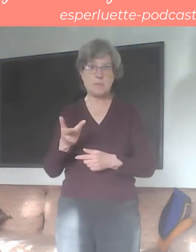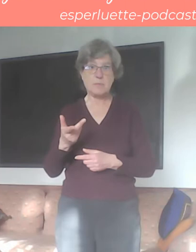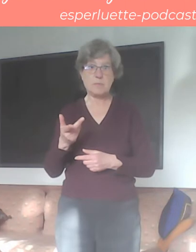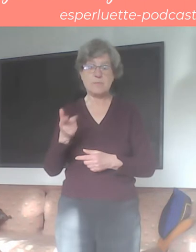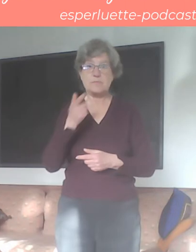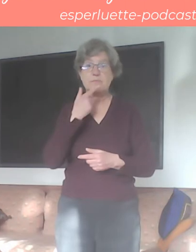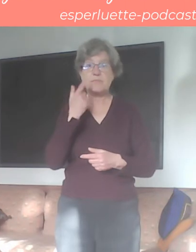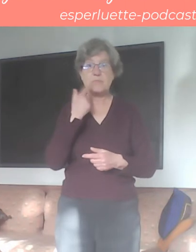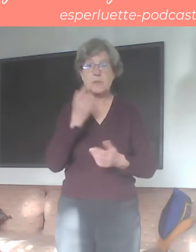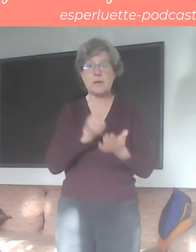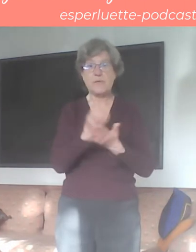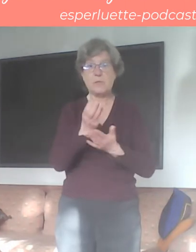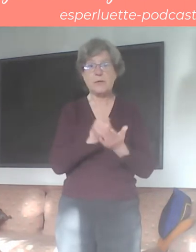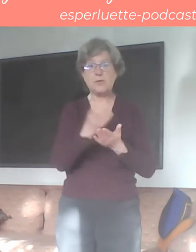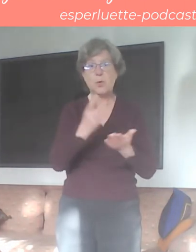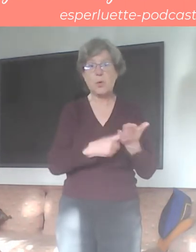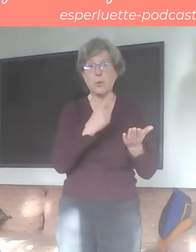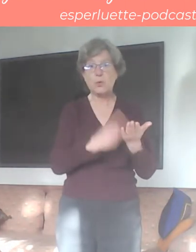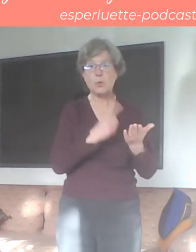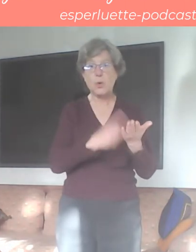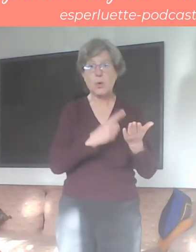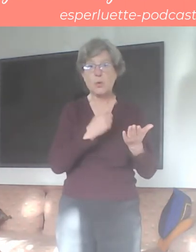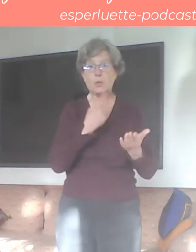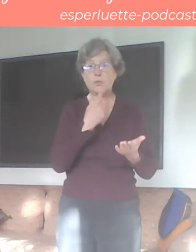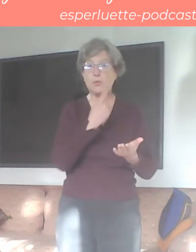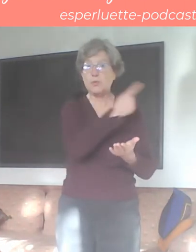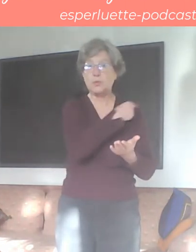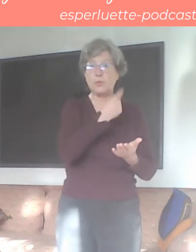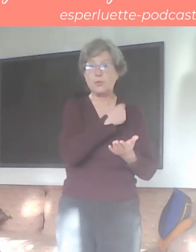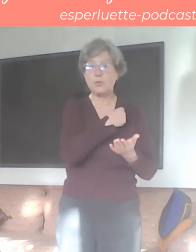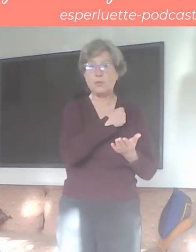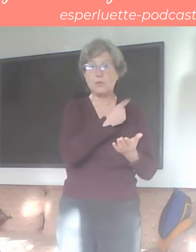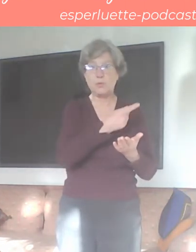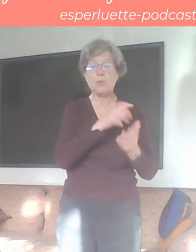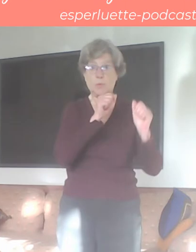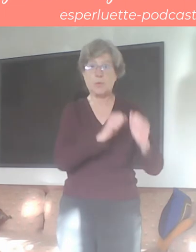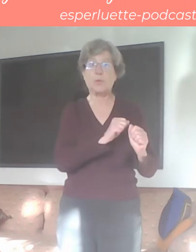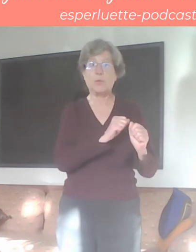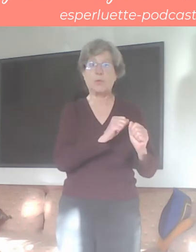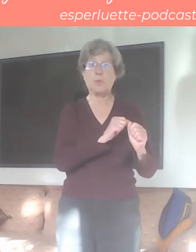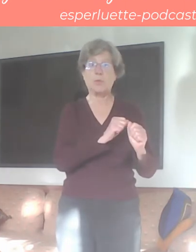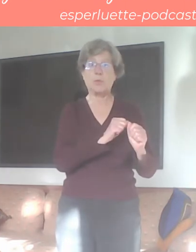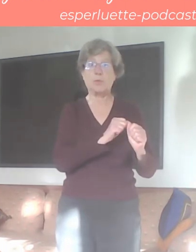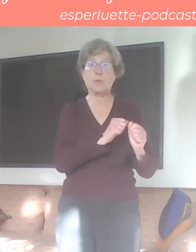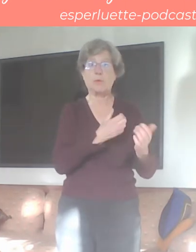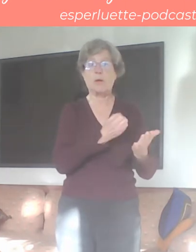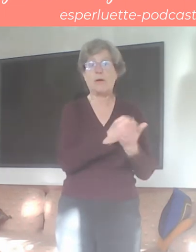Par exemple, tout au début, moi, j'étais sûre que tous les sourds me draguaient. Et en fait, ils me draguaient pas du tout. Enfin, peut-être quelques-uns, mais bon, pas